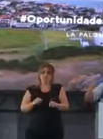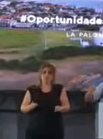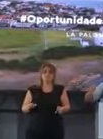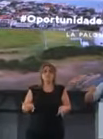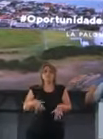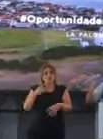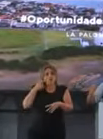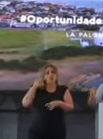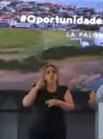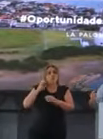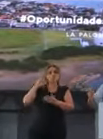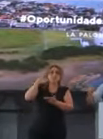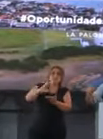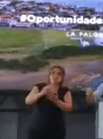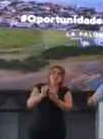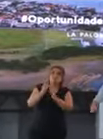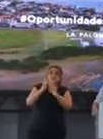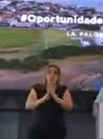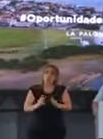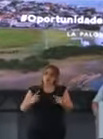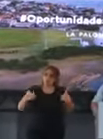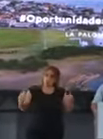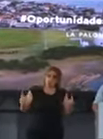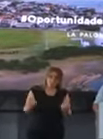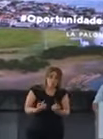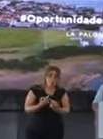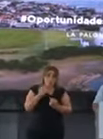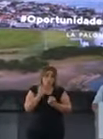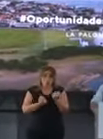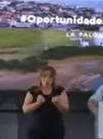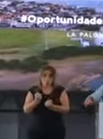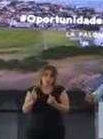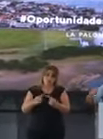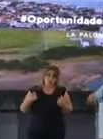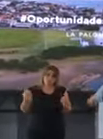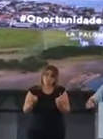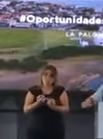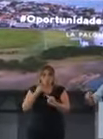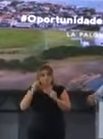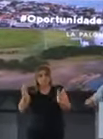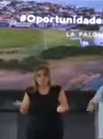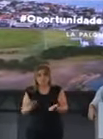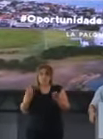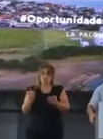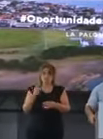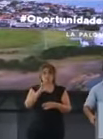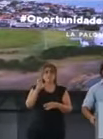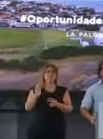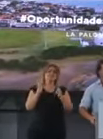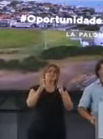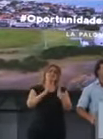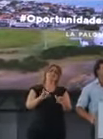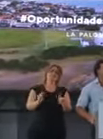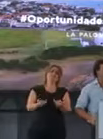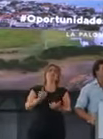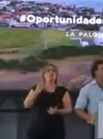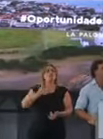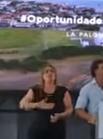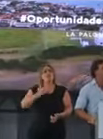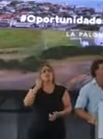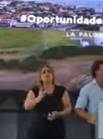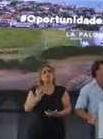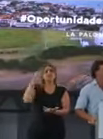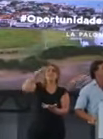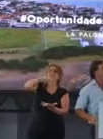Estamos invirtiendo recursos de todos nosotros en un emprendimiento que yo lo digo acá donde lo dije a todos lados. Yo estoy de acuerdo en